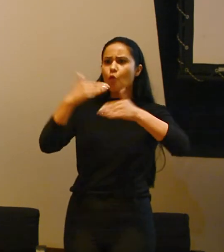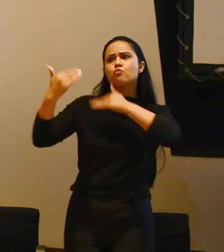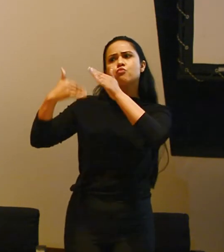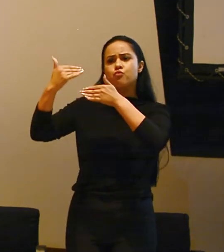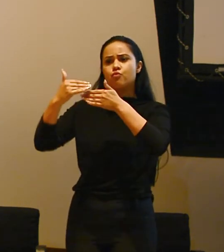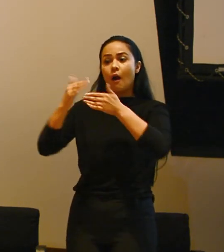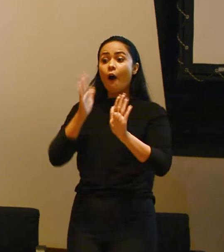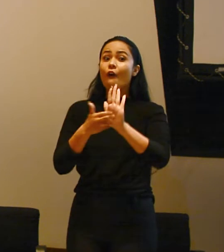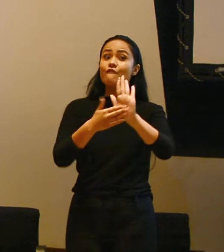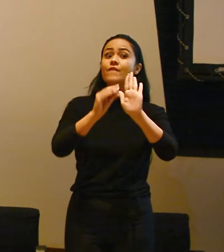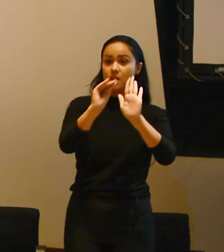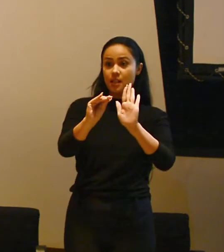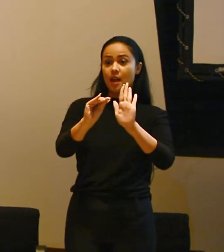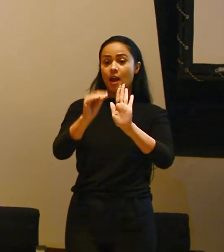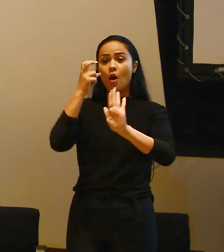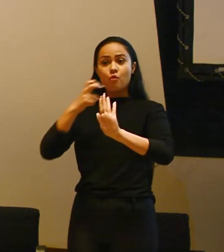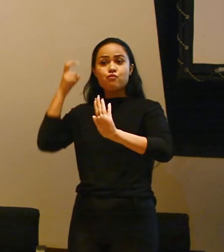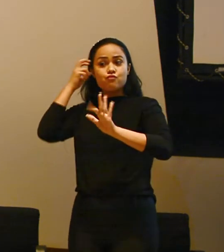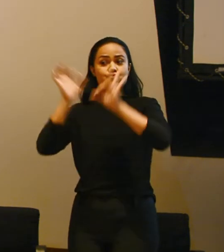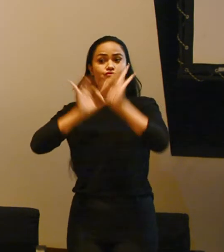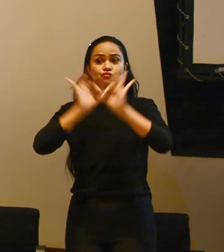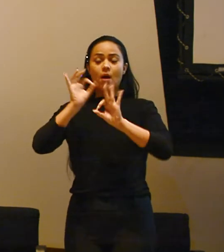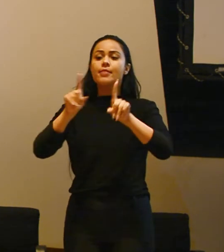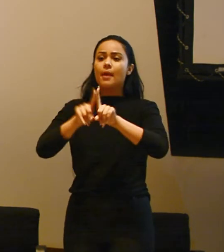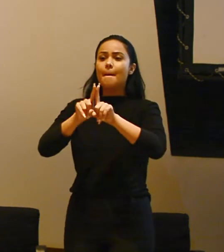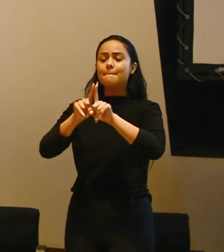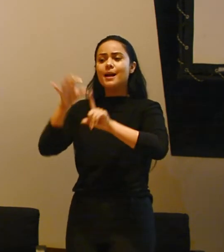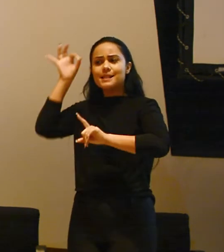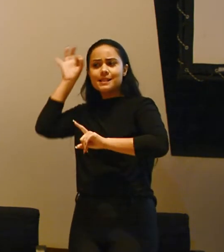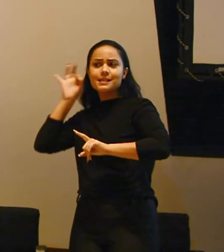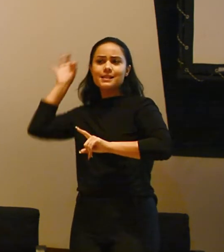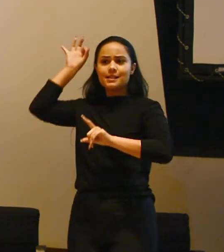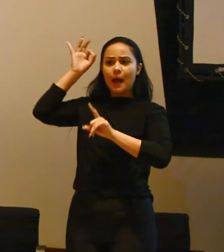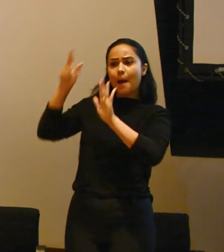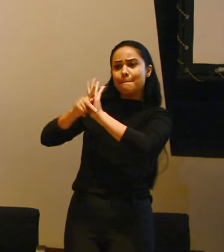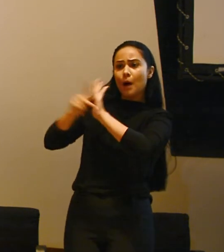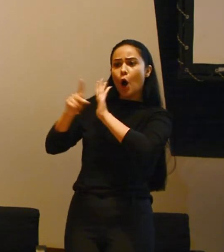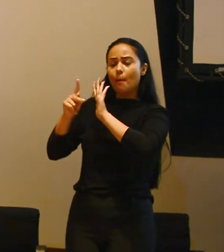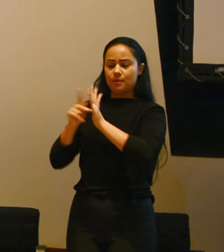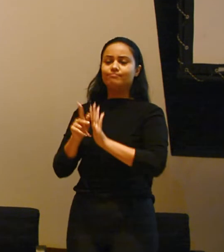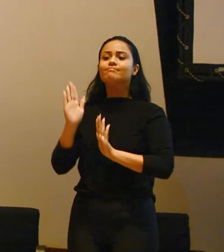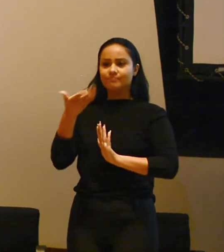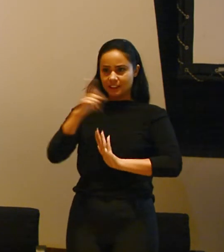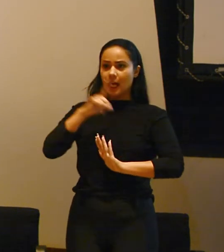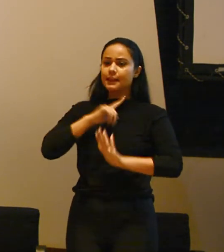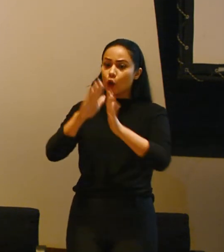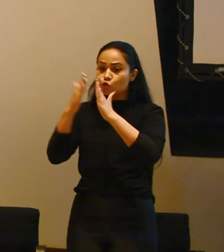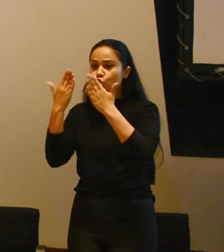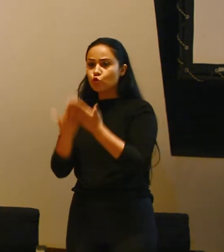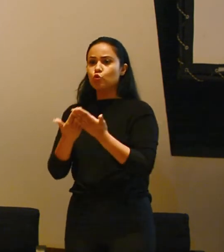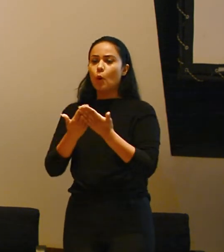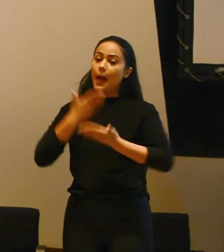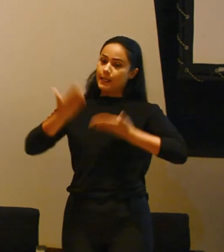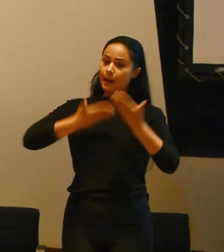a reabilitação auditiva com a reabilitação também das células especializadas. Então, já existem estudos